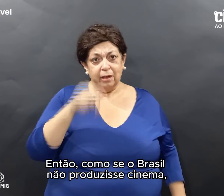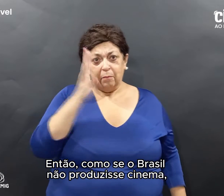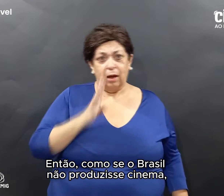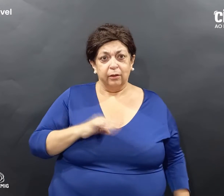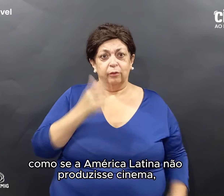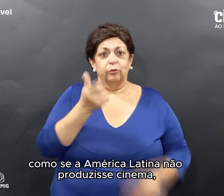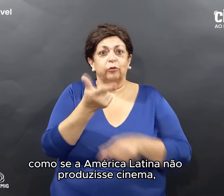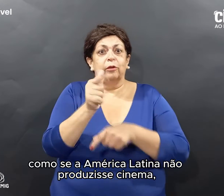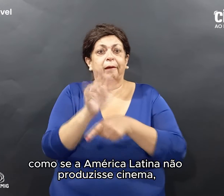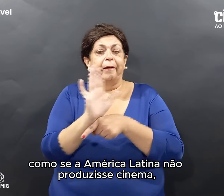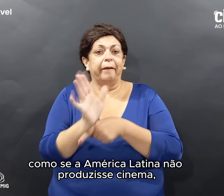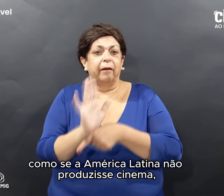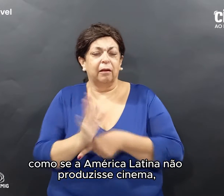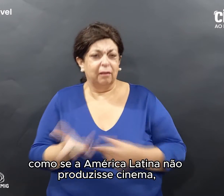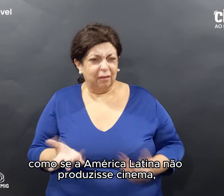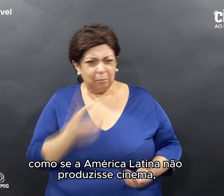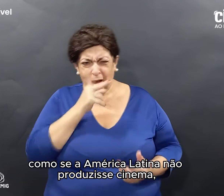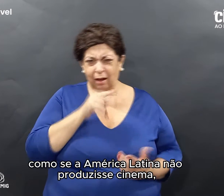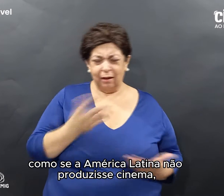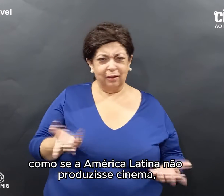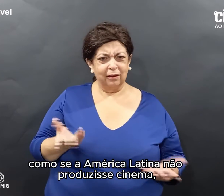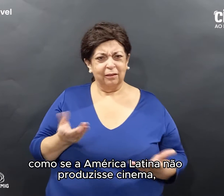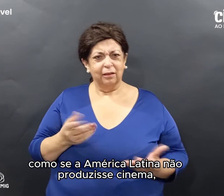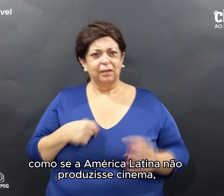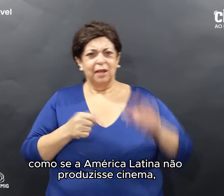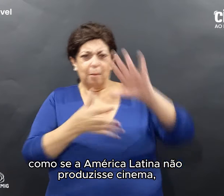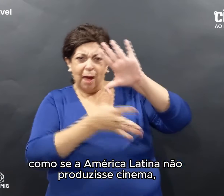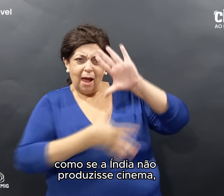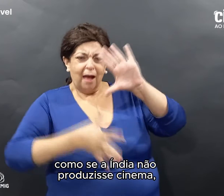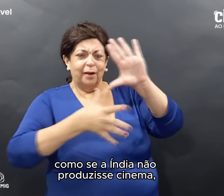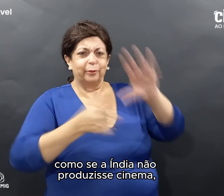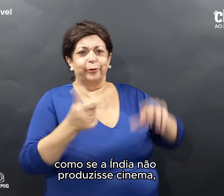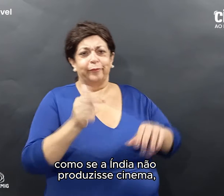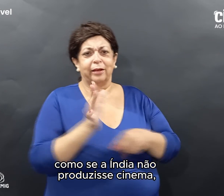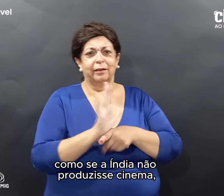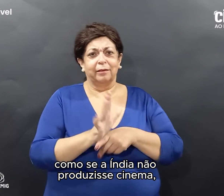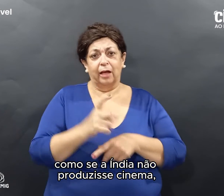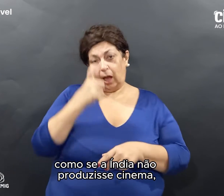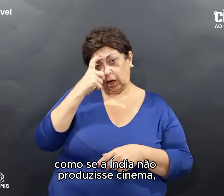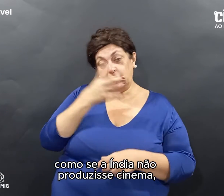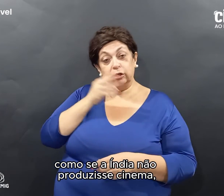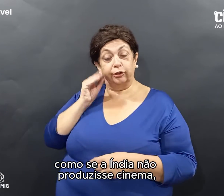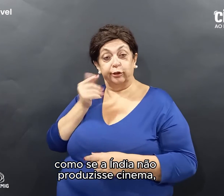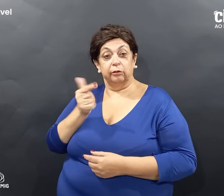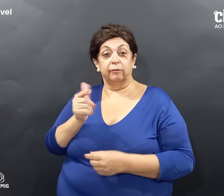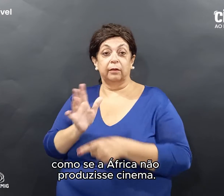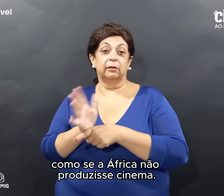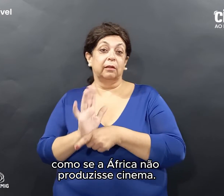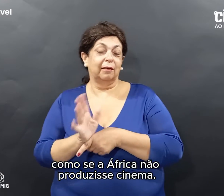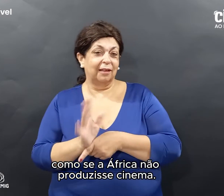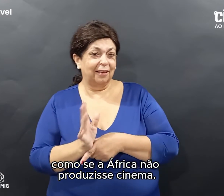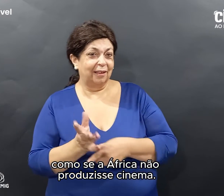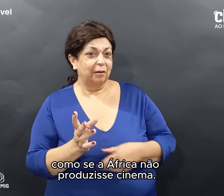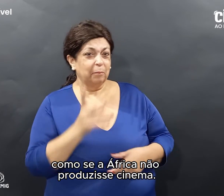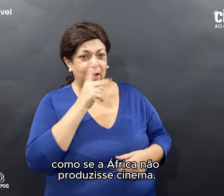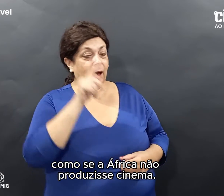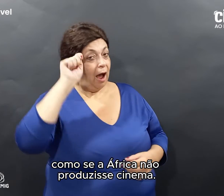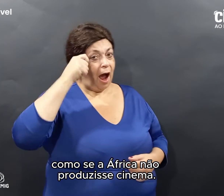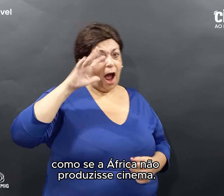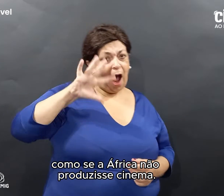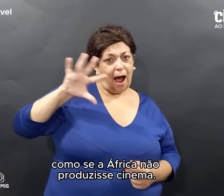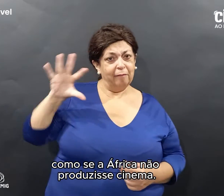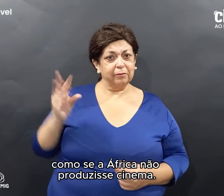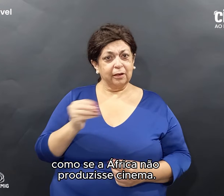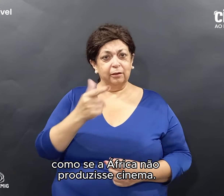produzisse cinema, como se a América Latina não produzisse cinema, como se a Índia não produzisse cinema, como se a África não